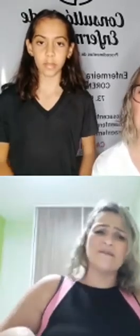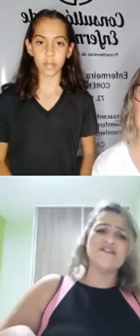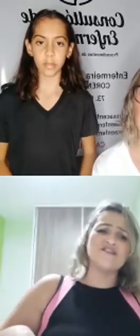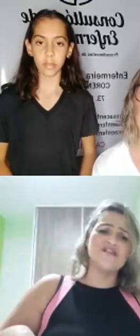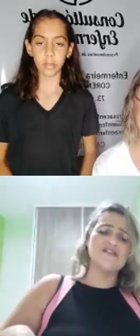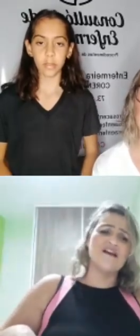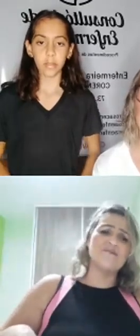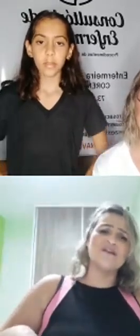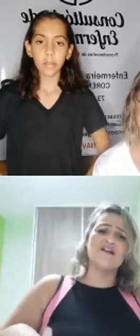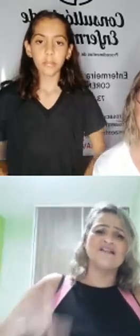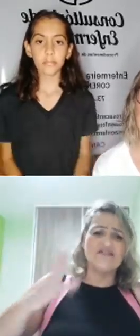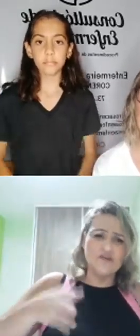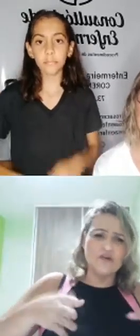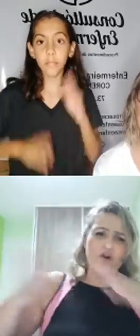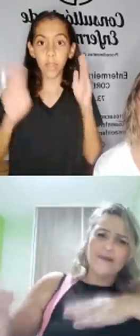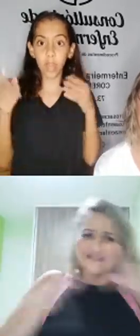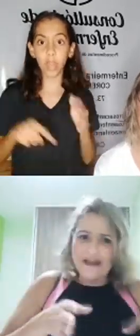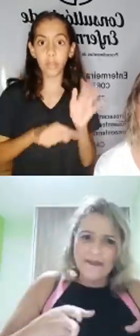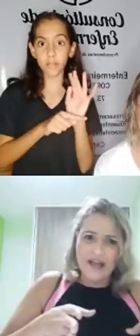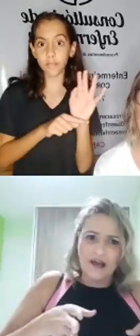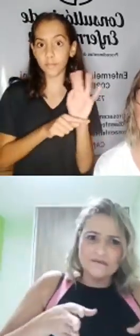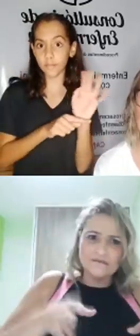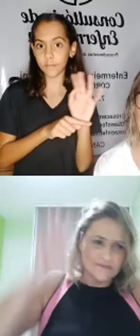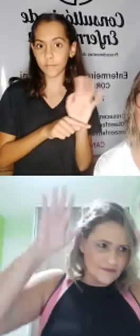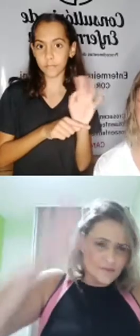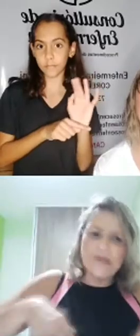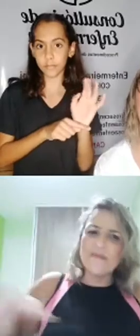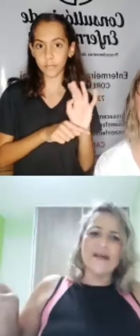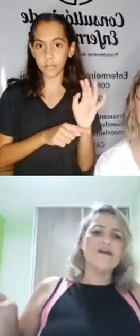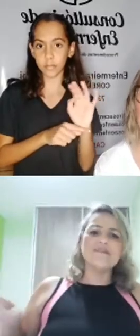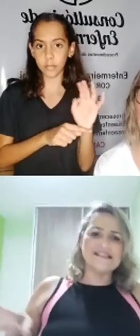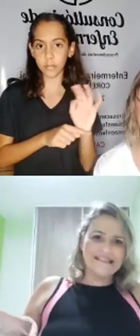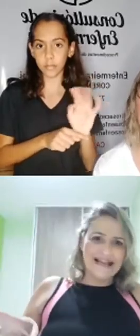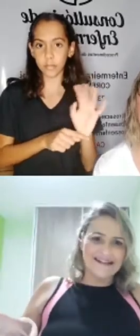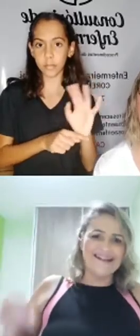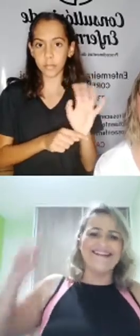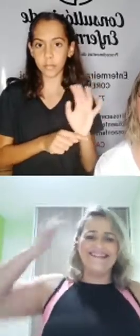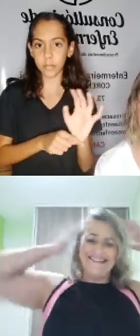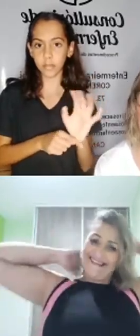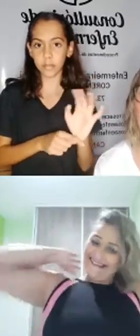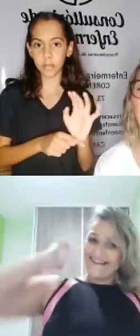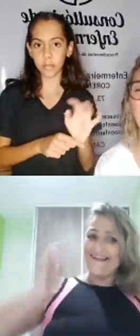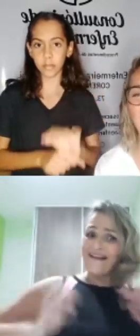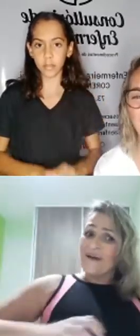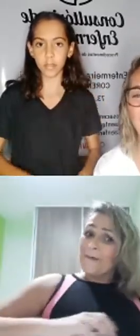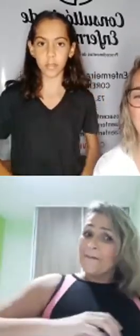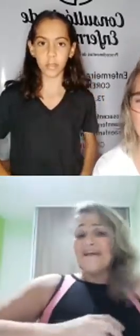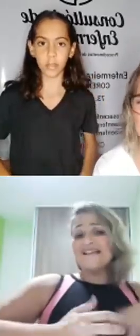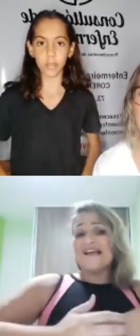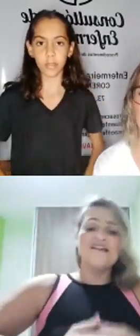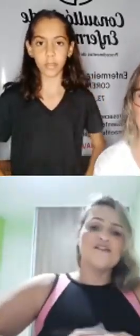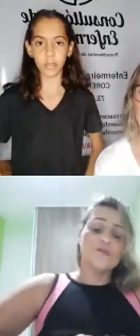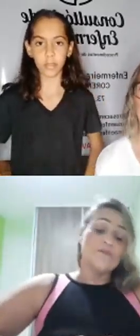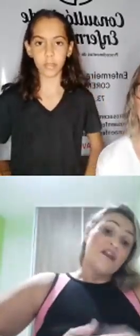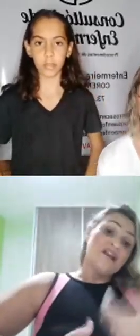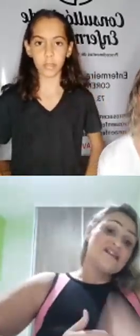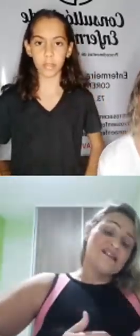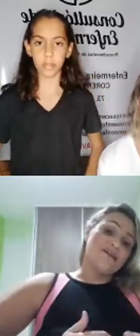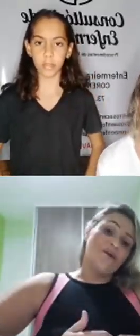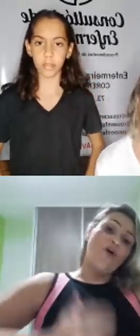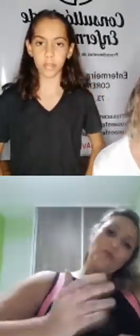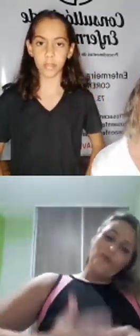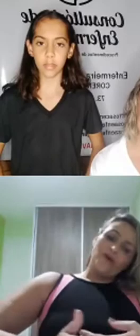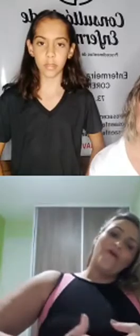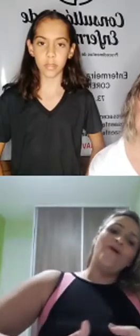paciência para assistir série. Meu negócio é filme, que começa e termina. Na mesma Exato. sentada. Né? Mas é isso. E